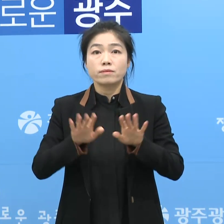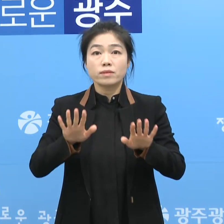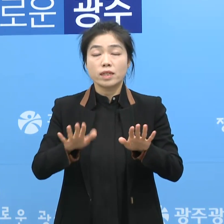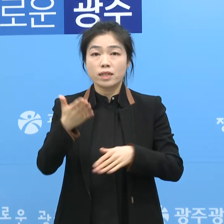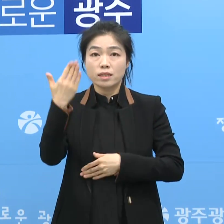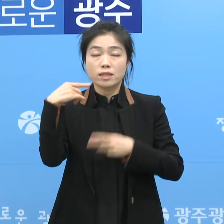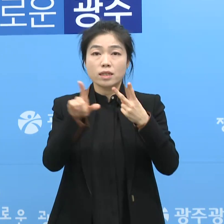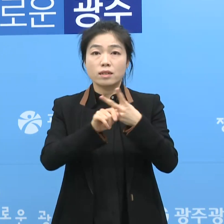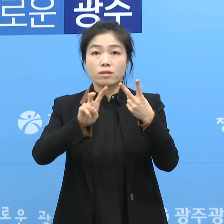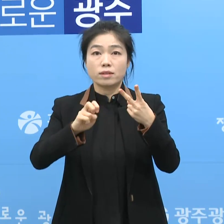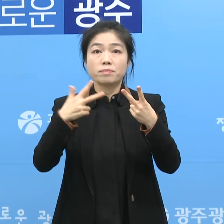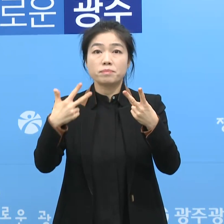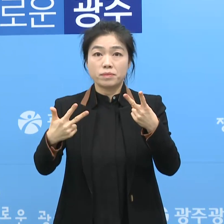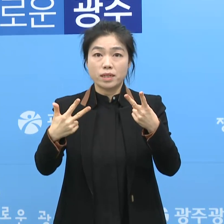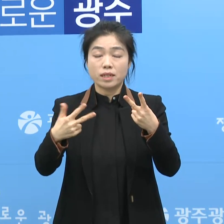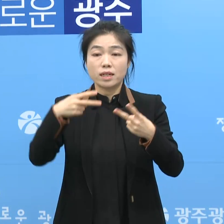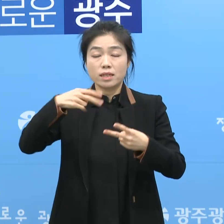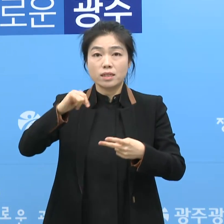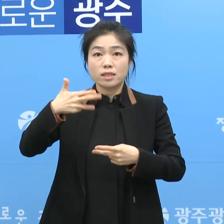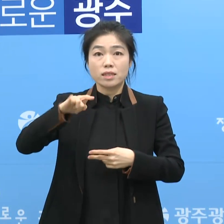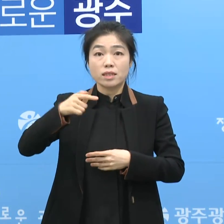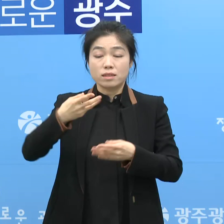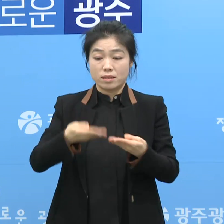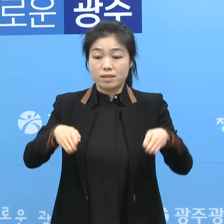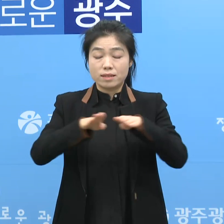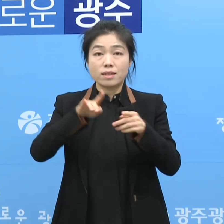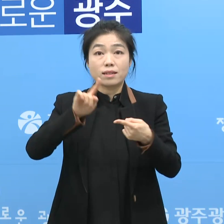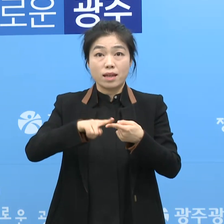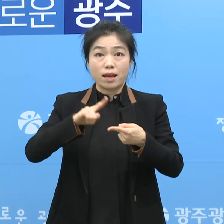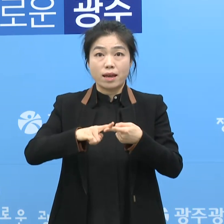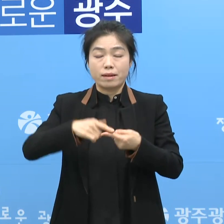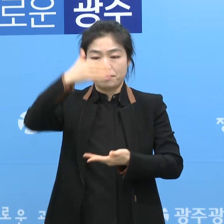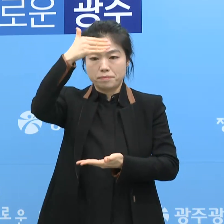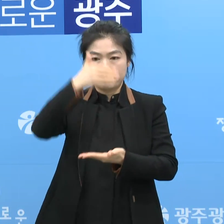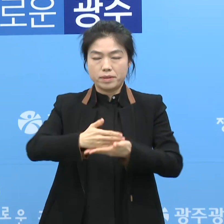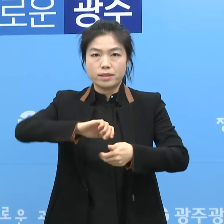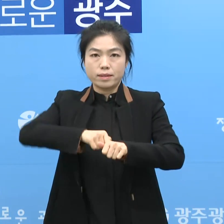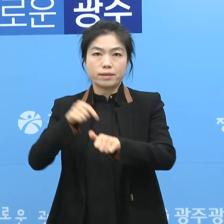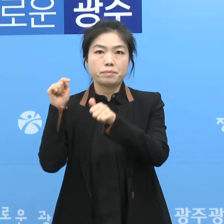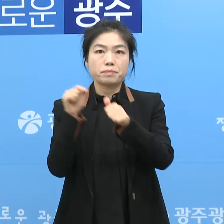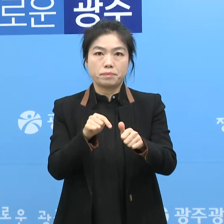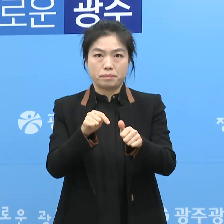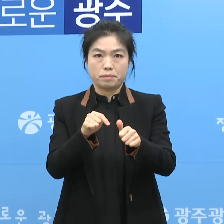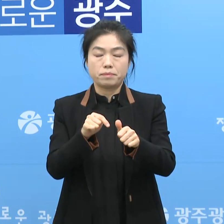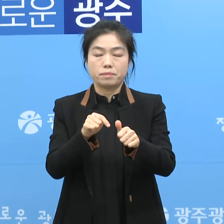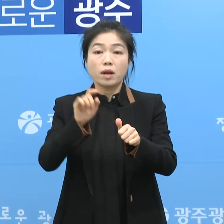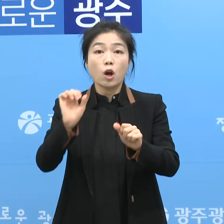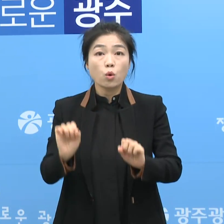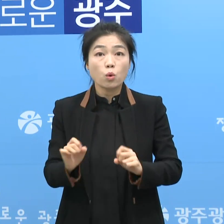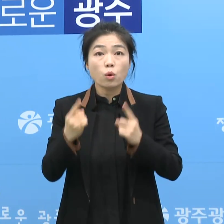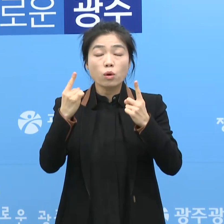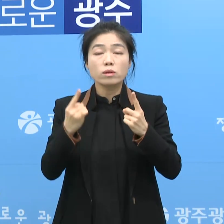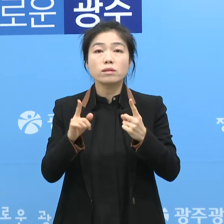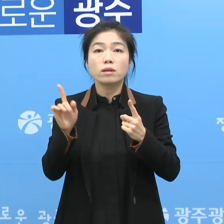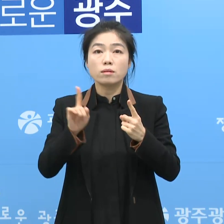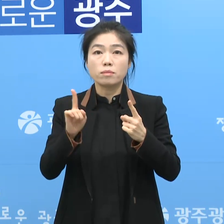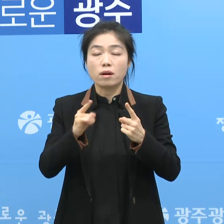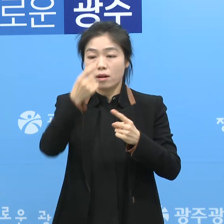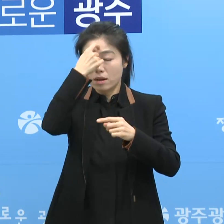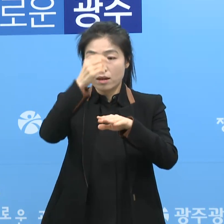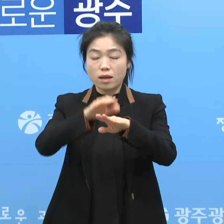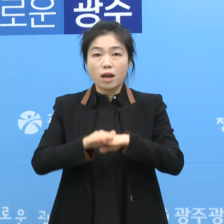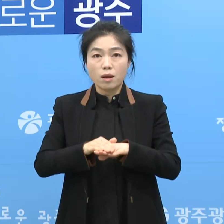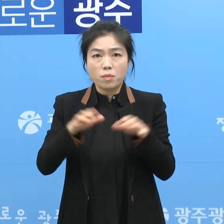시는 지난 2월 27일 신천지 시설에 대해 폐쇄 강제 명령을 발동함과 동시에